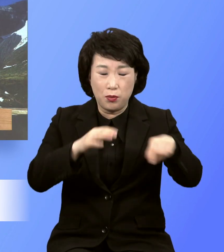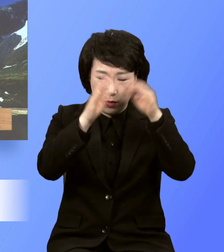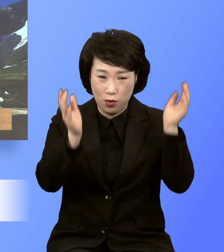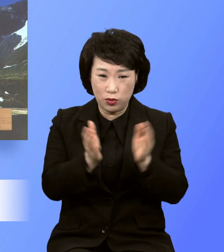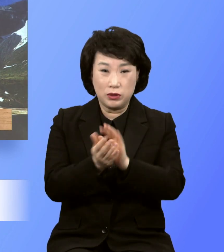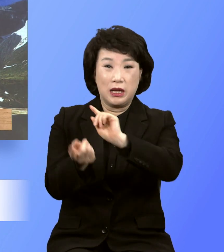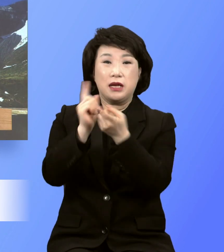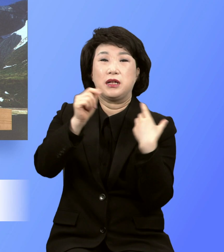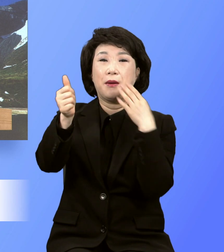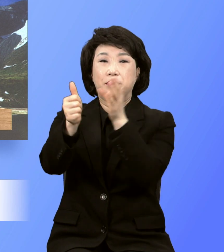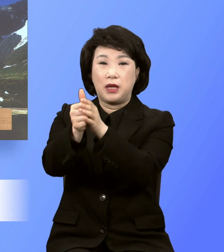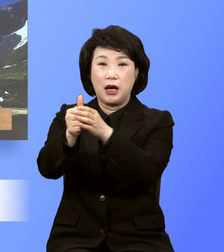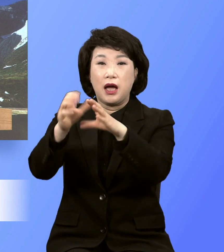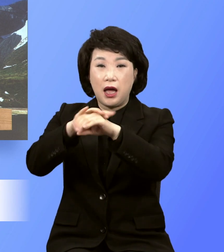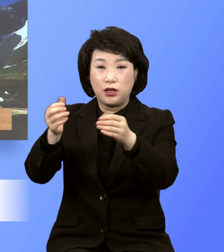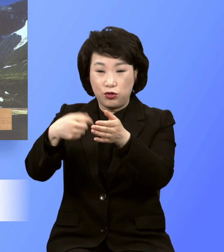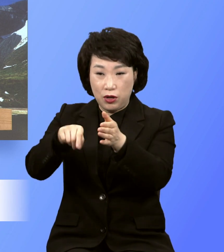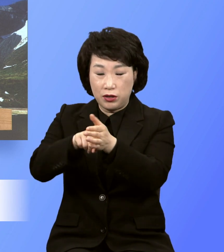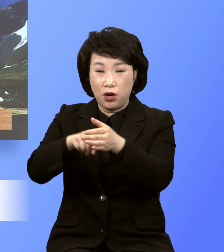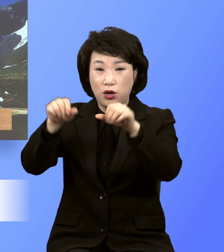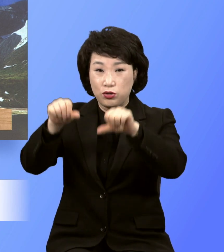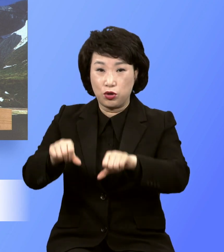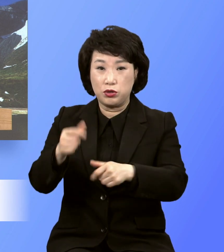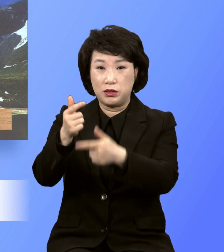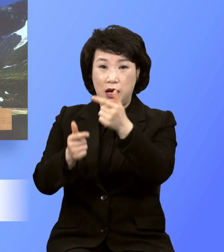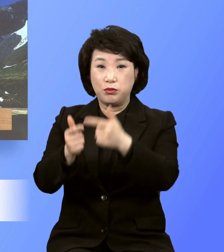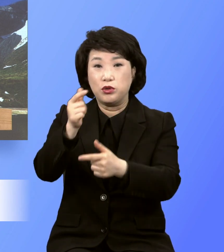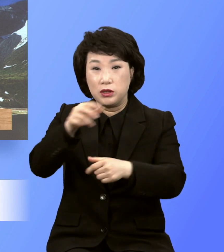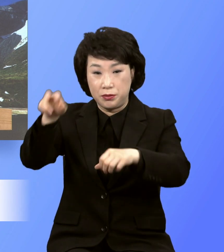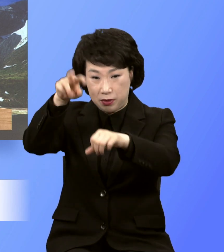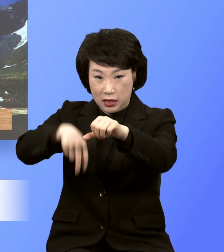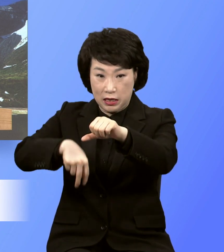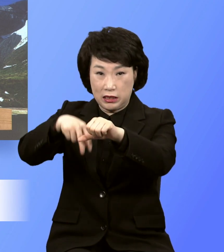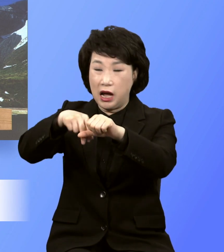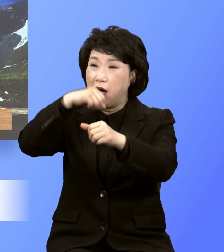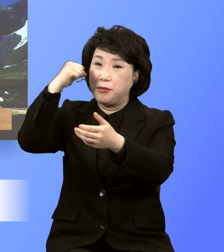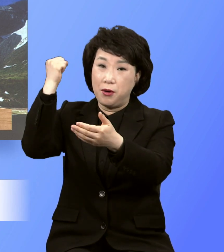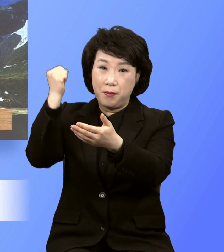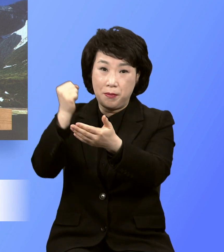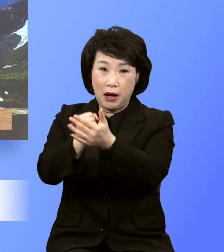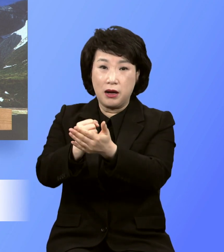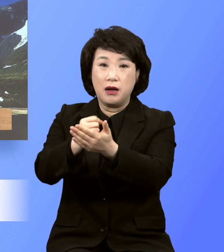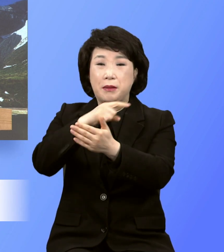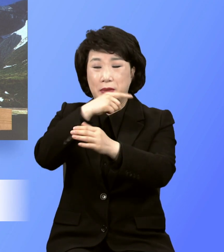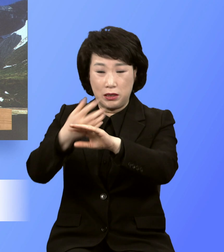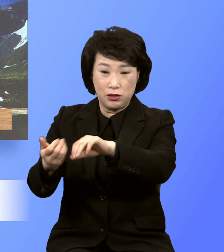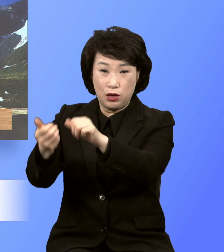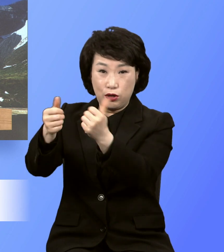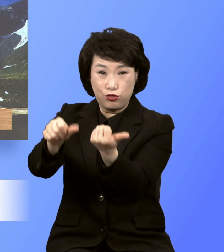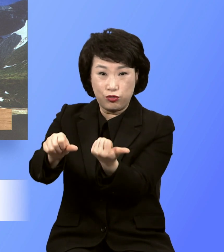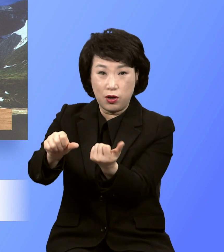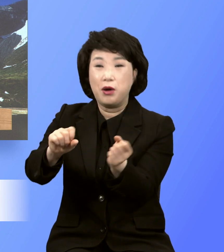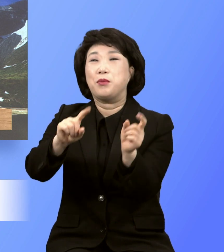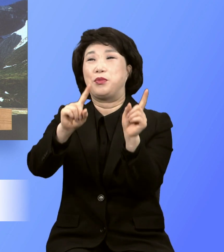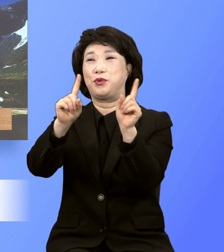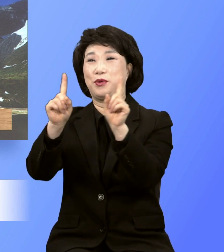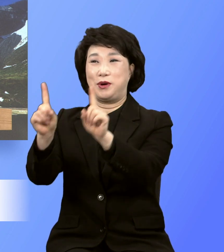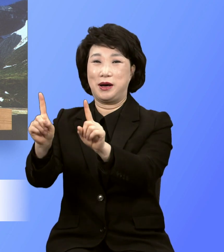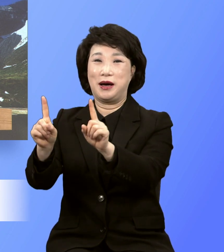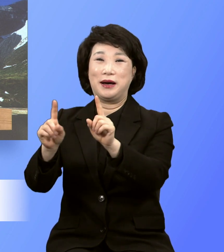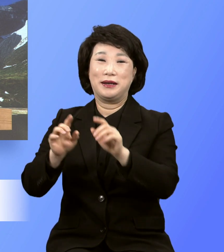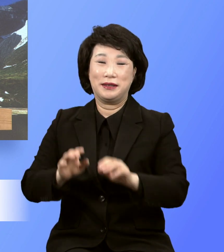해결하기 위해서 저주의 나무 십자가에서 못 박혀 피 흘려 죽으시고